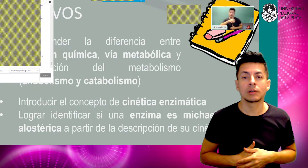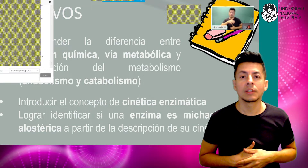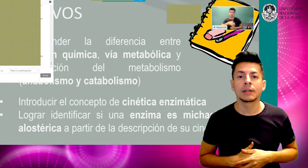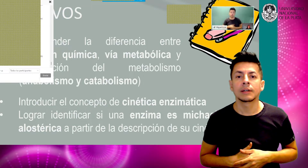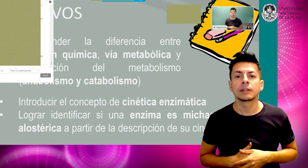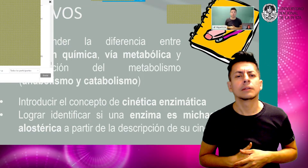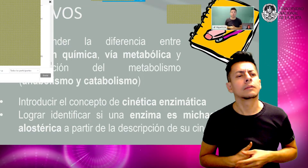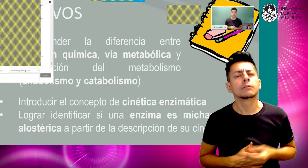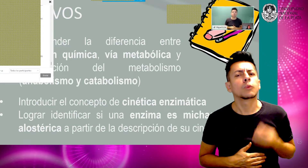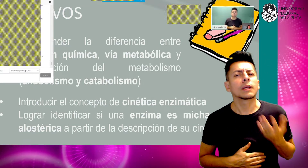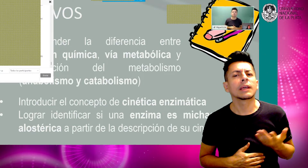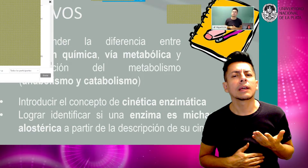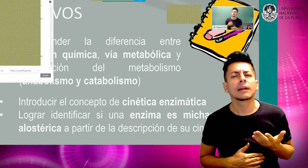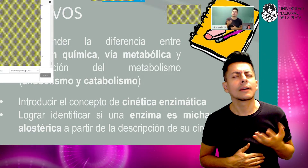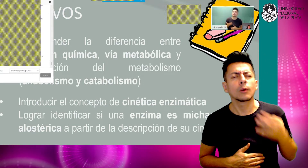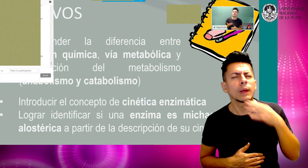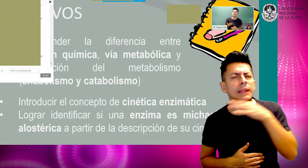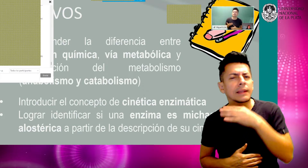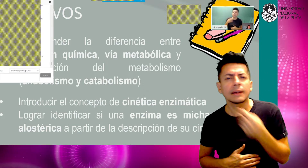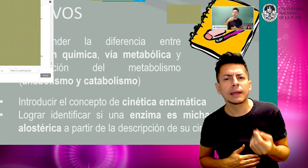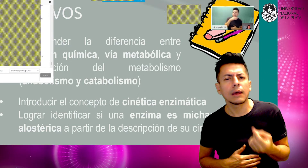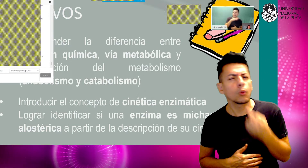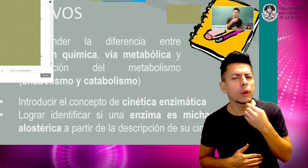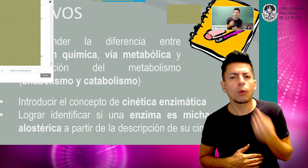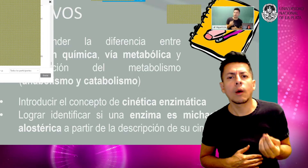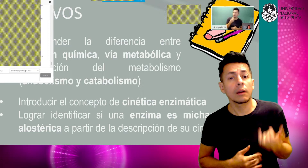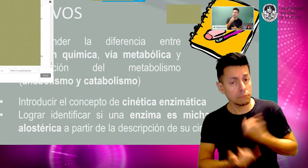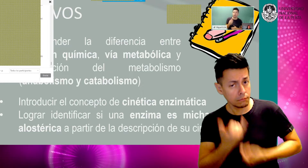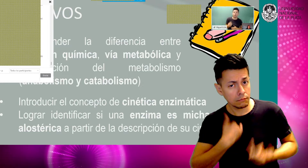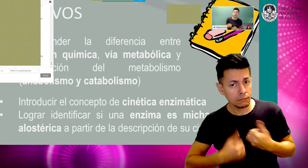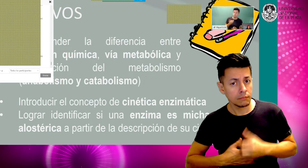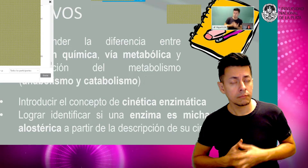Decime con qué tenés duda y lo vemos.